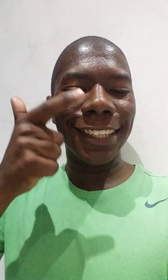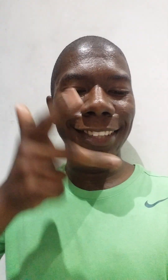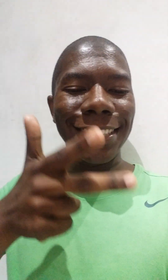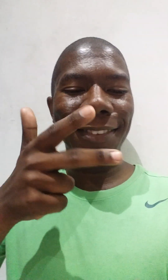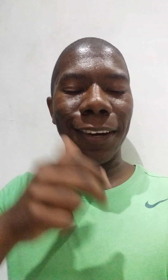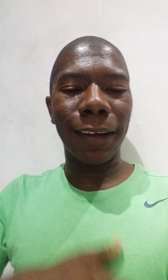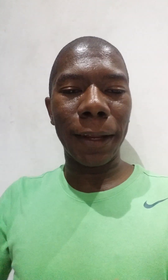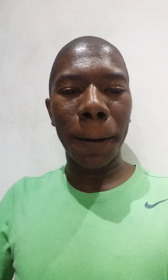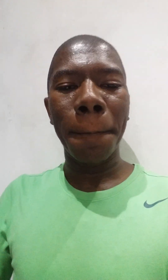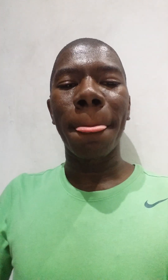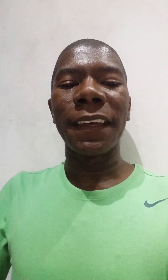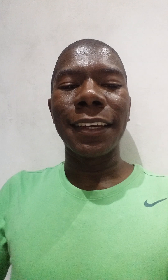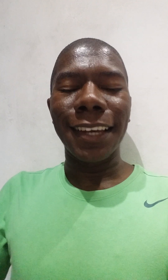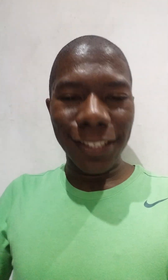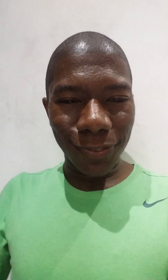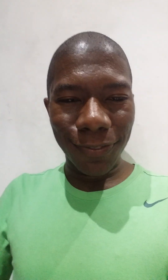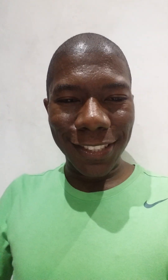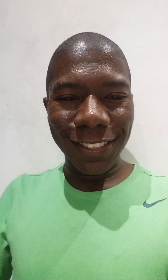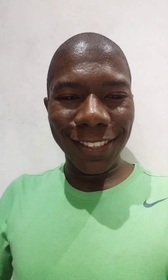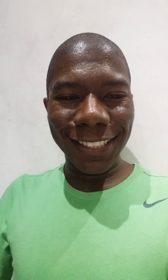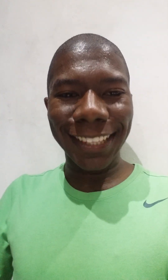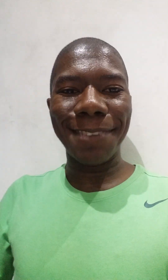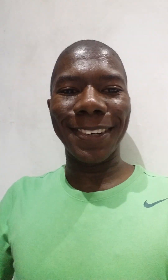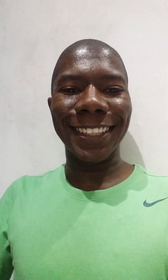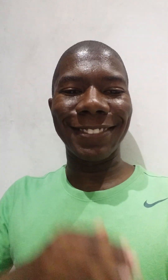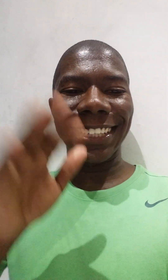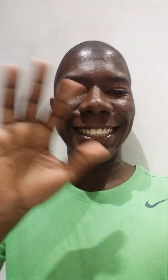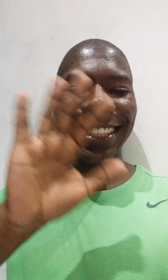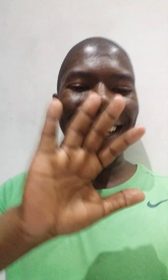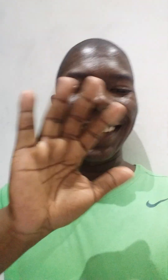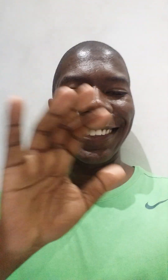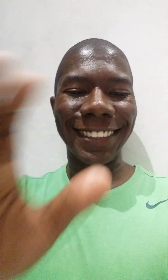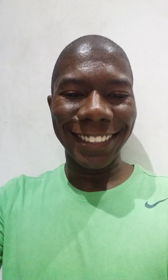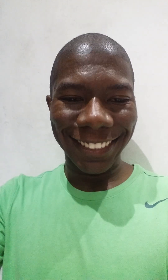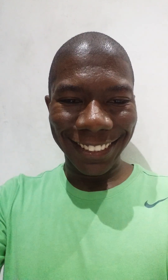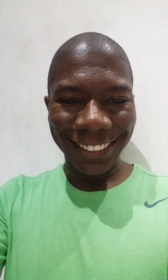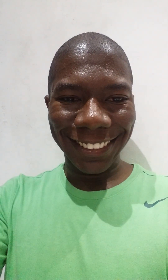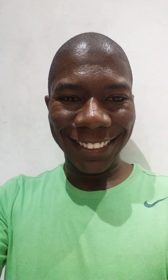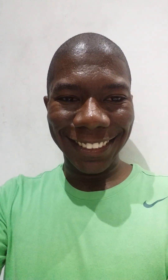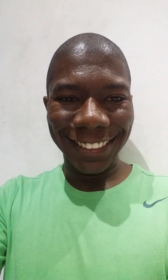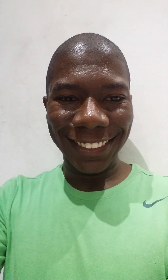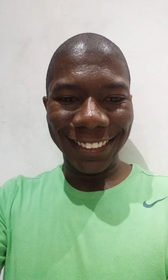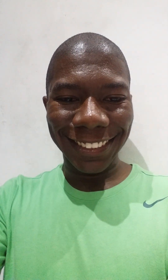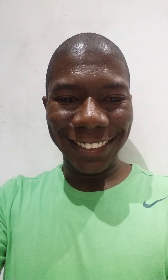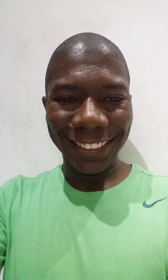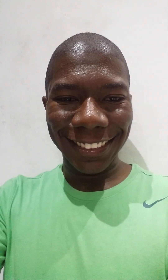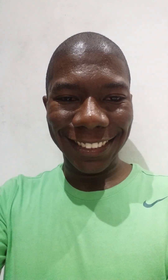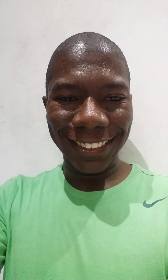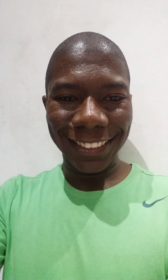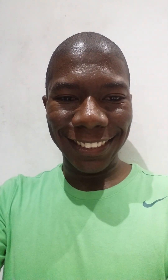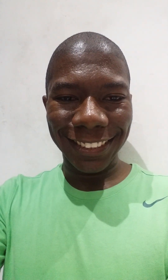não inscrever aí no canal Esse foi o vídeo de hoje até a próxima tchau tchau